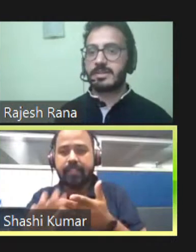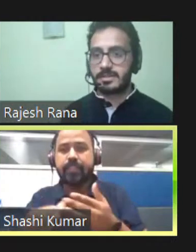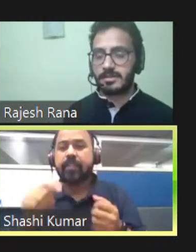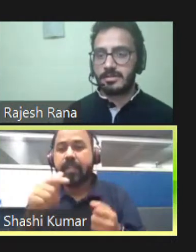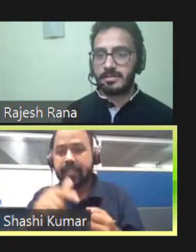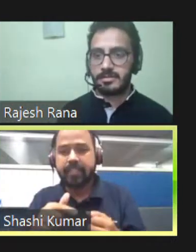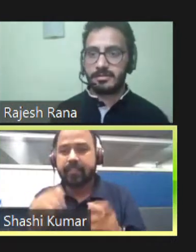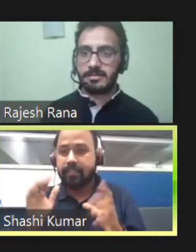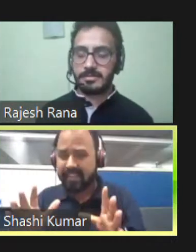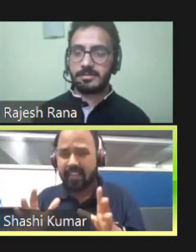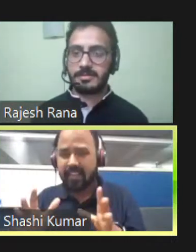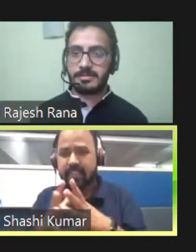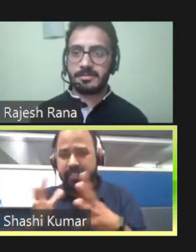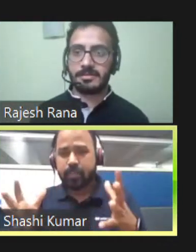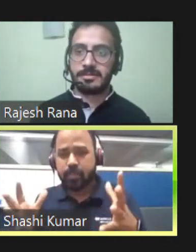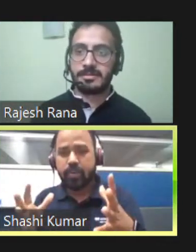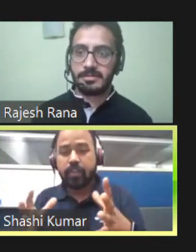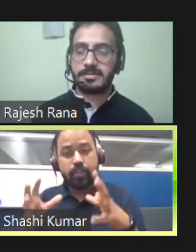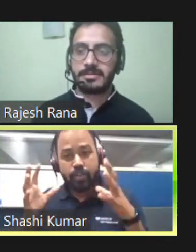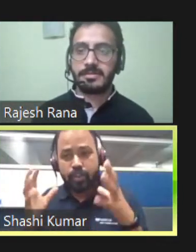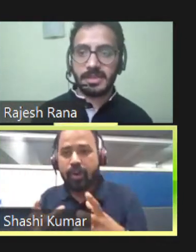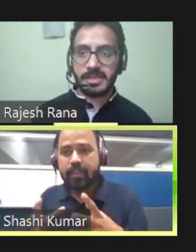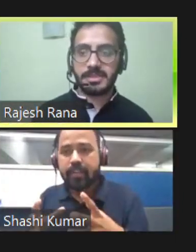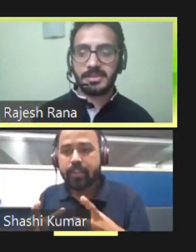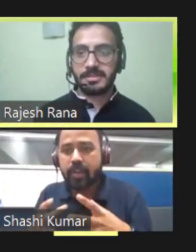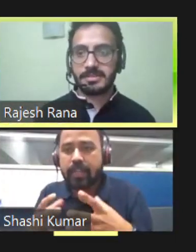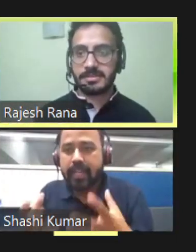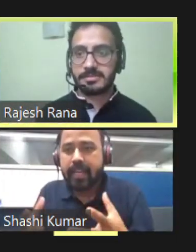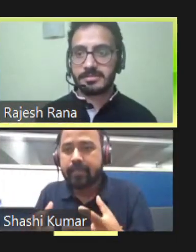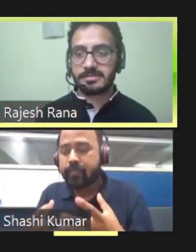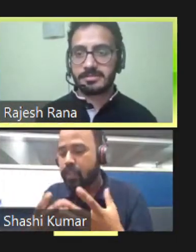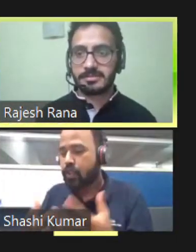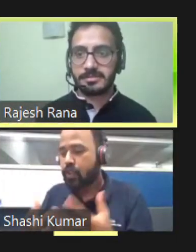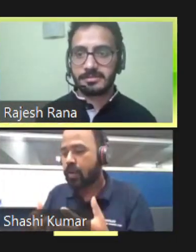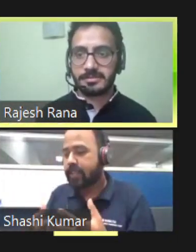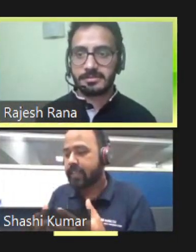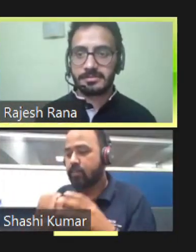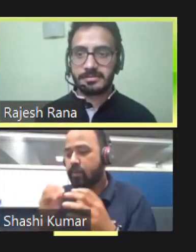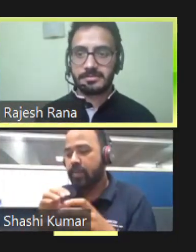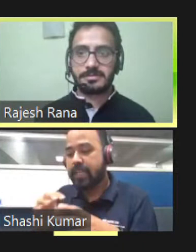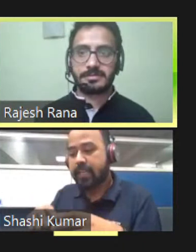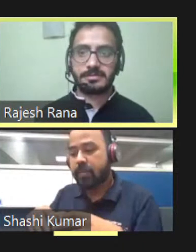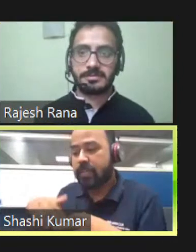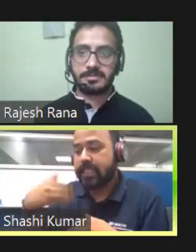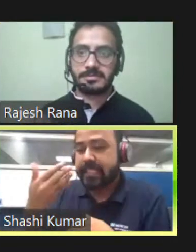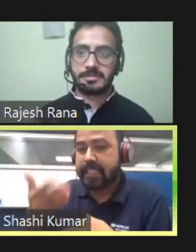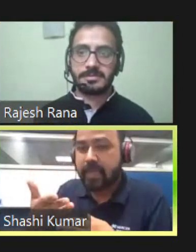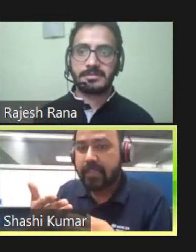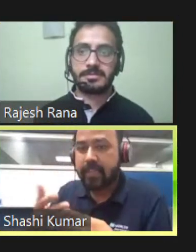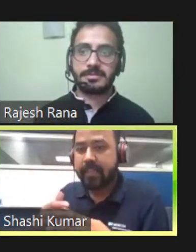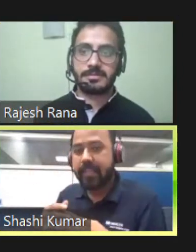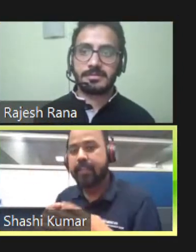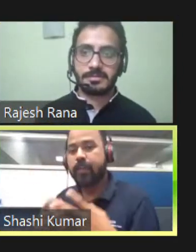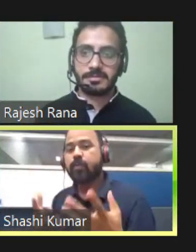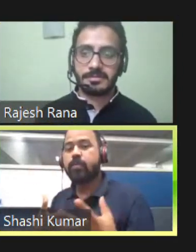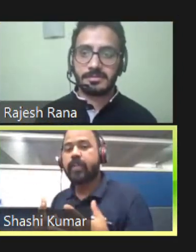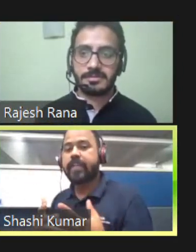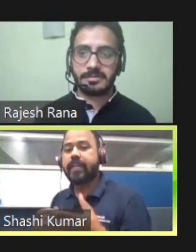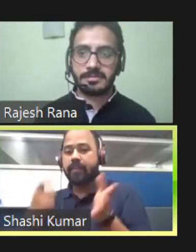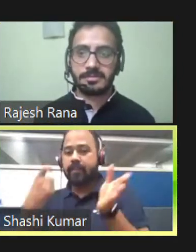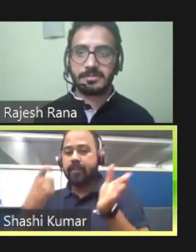RAJESH Rajesh, right? It's too long. So short क्या है? शॉर्ट ये है, वो बोलेंगे अगर वो राजेश की बात कर रहे